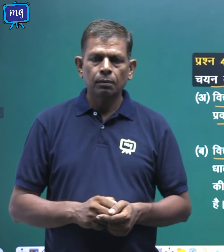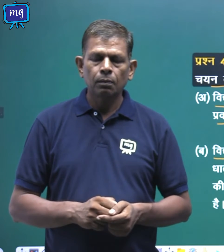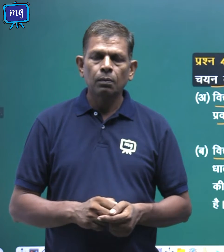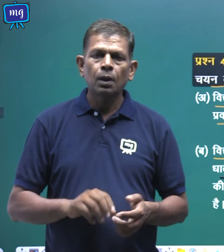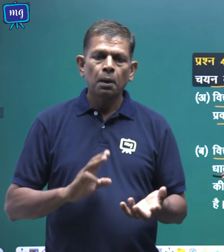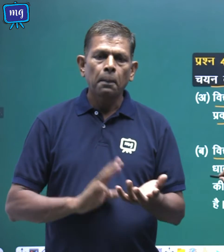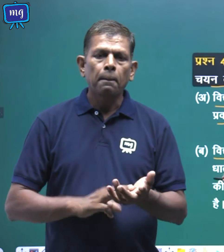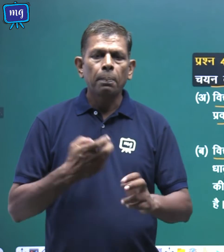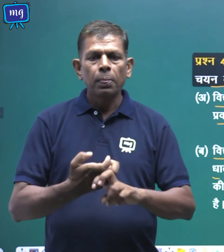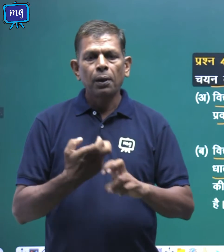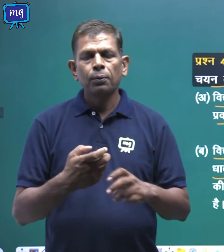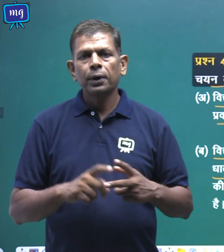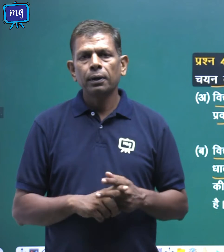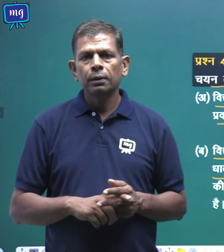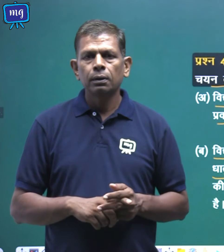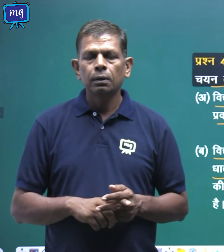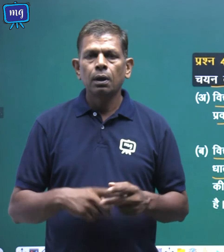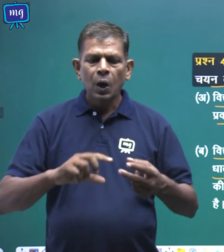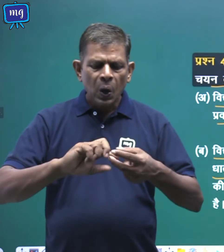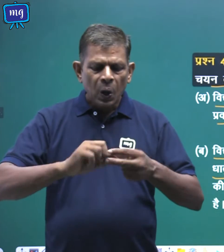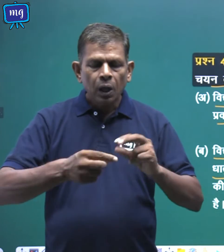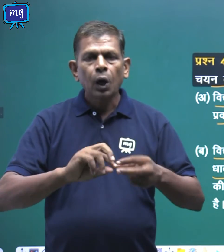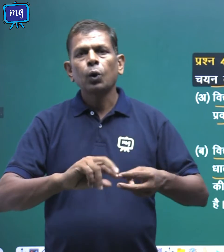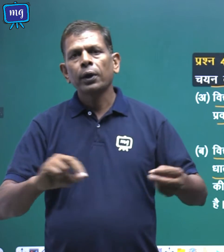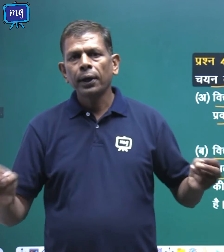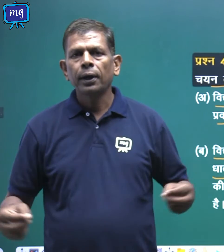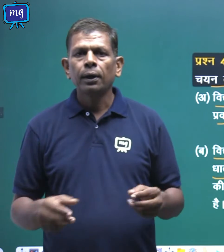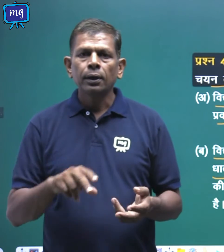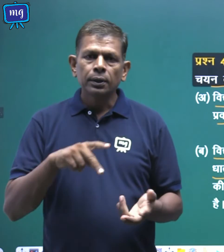धातु के तारों के स्थान पर